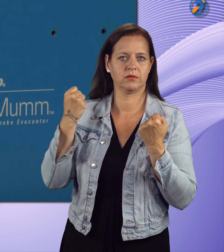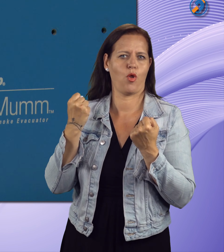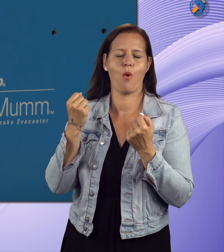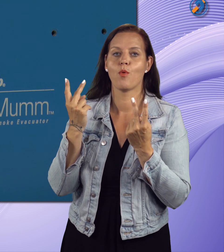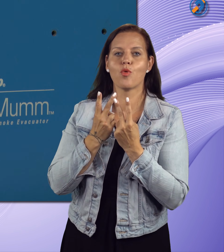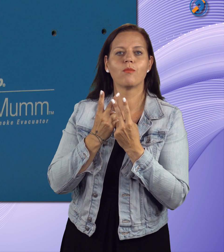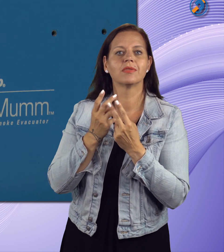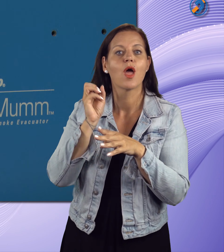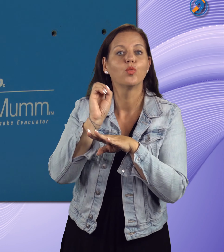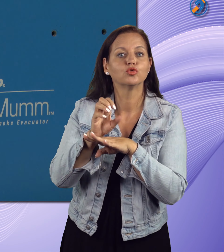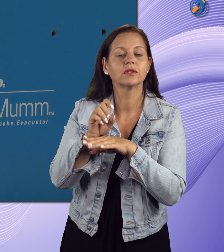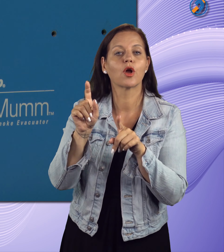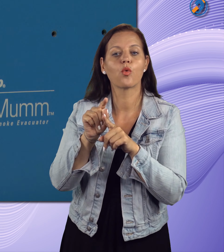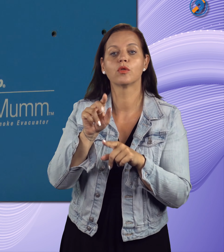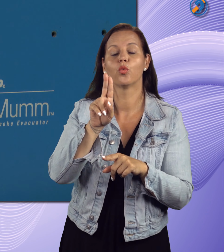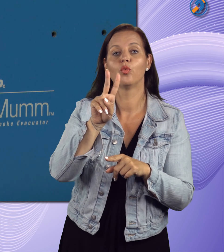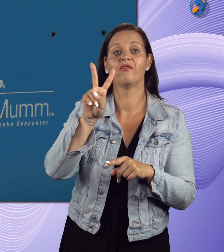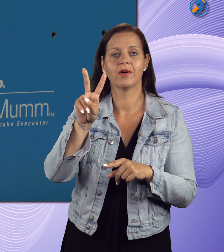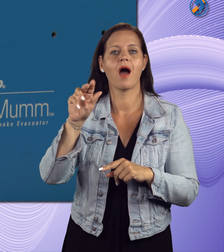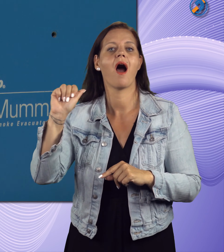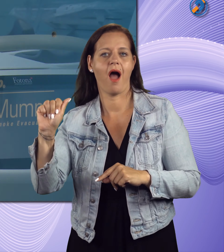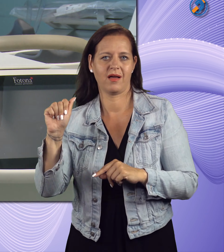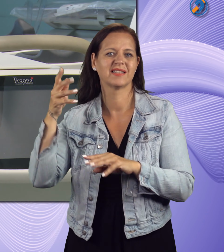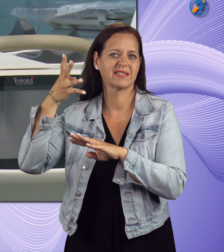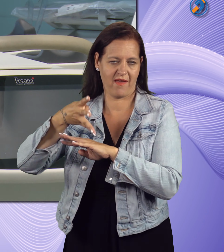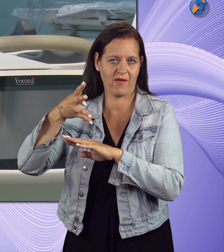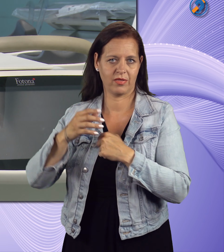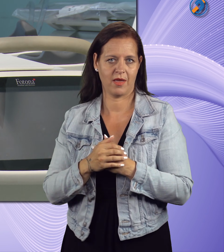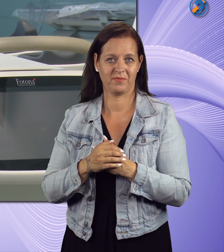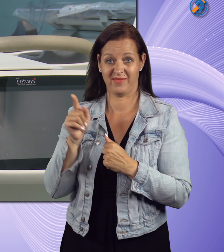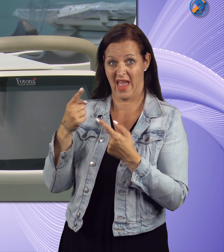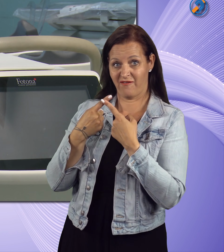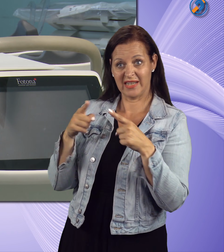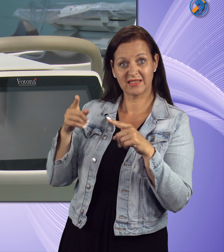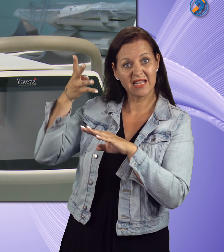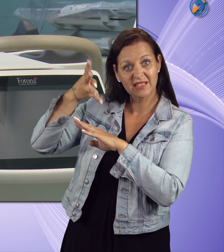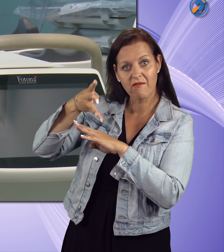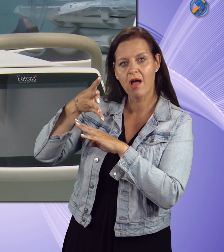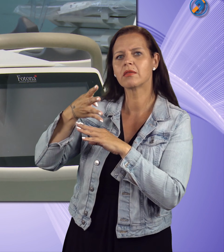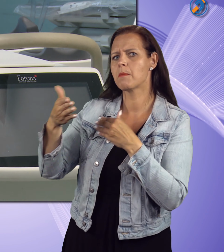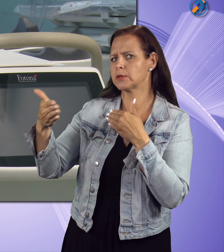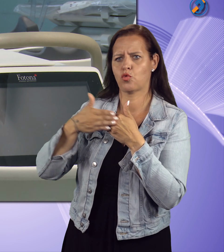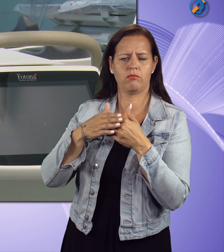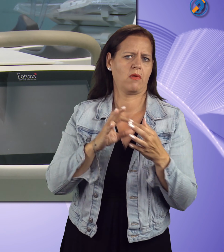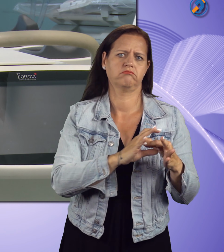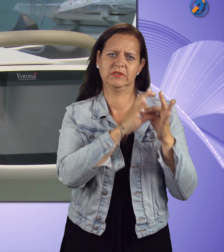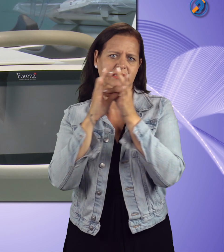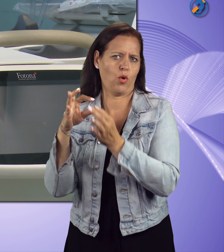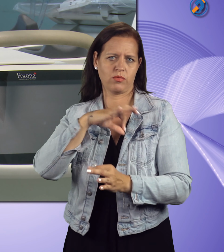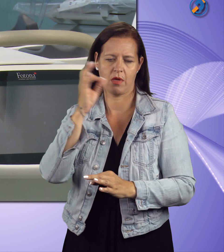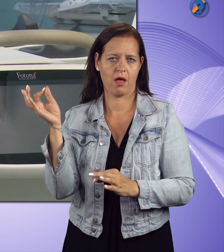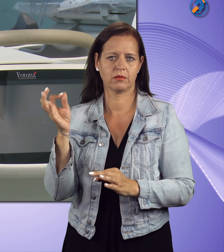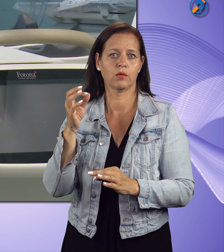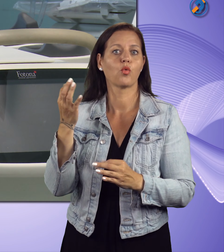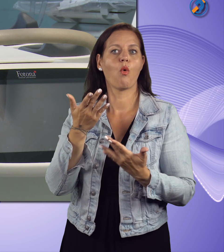ki ima zelo podobne učinke kot UVA sevanje. Ta vrsta sevanja je prisotna